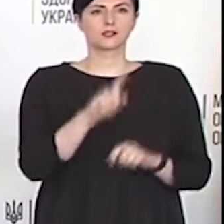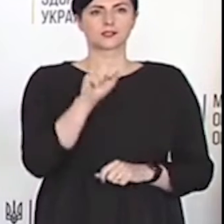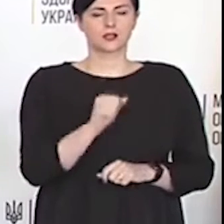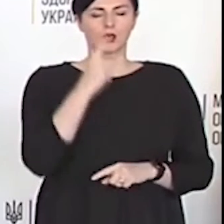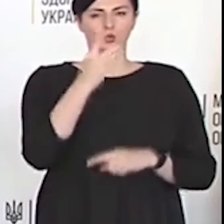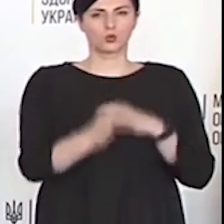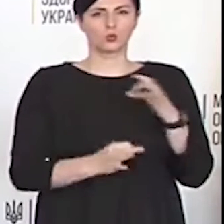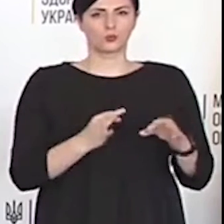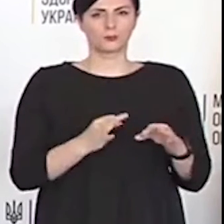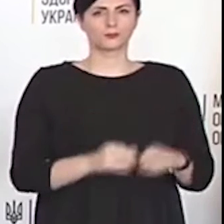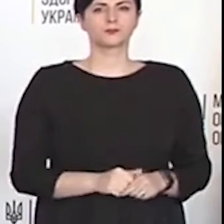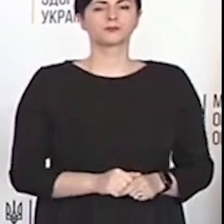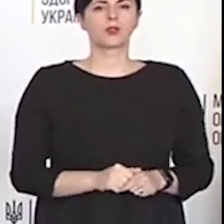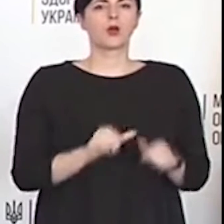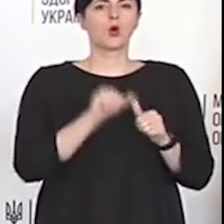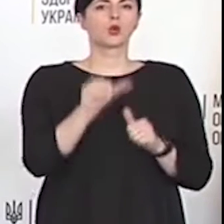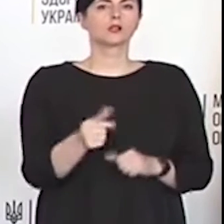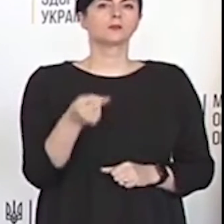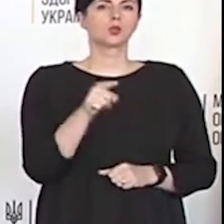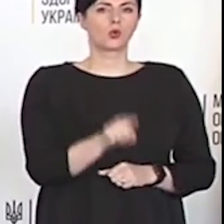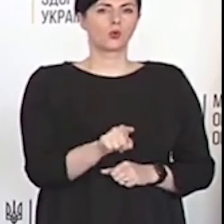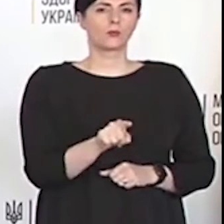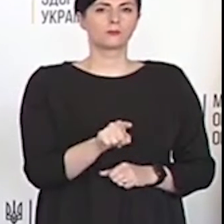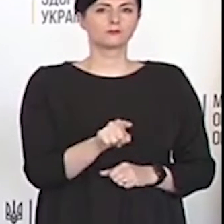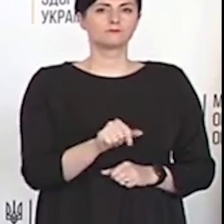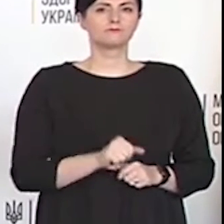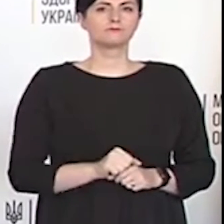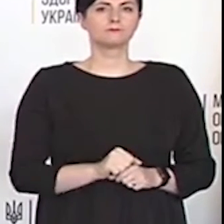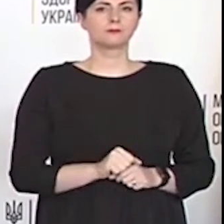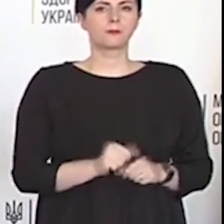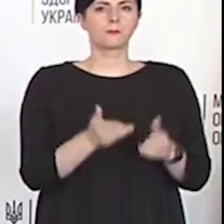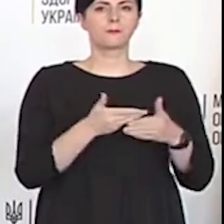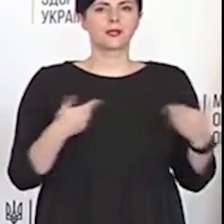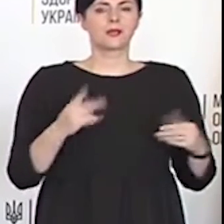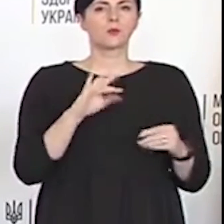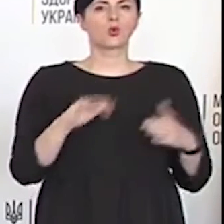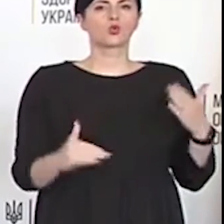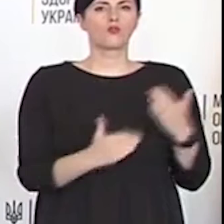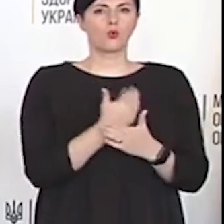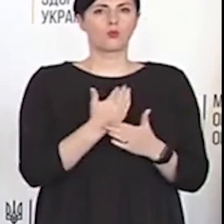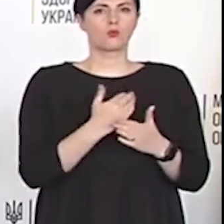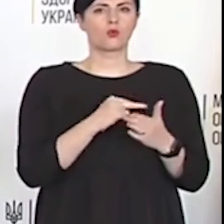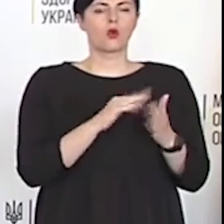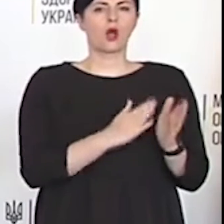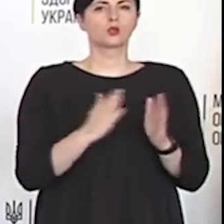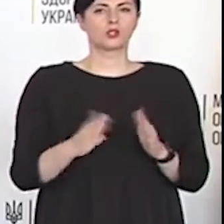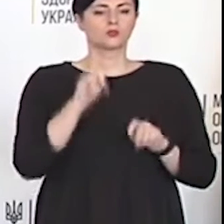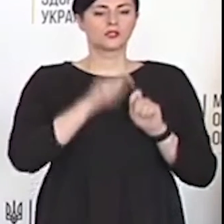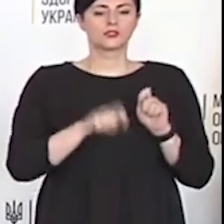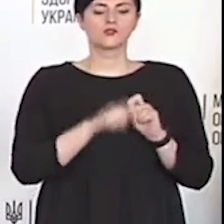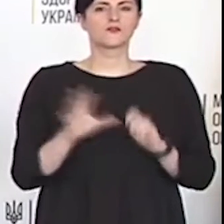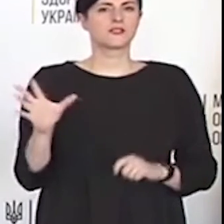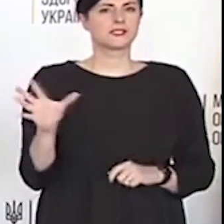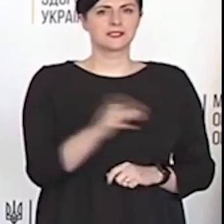добу. Окрім того, ми по новому алгоритму тестуємо всіх без